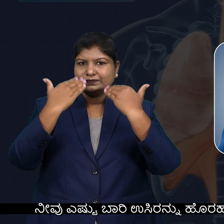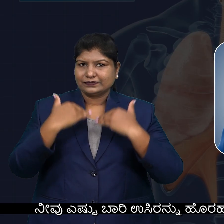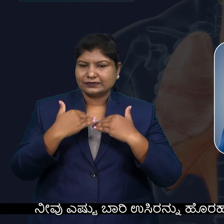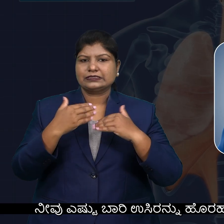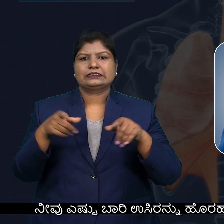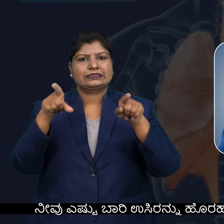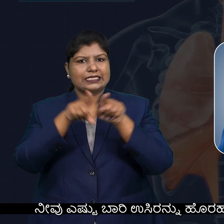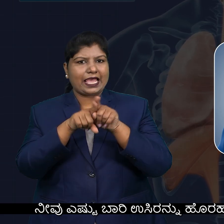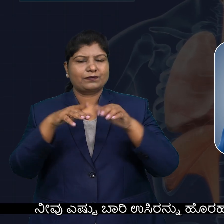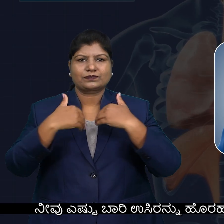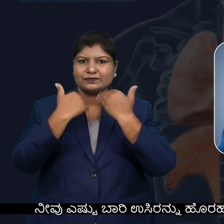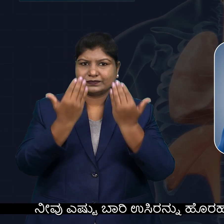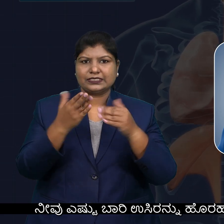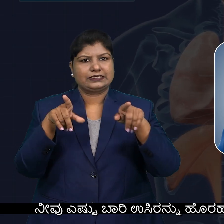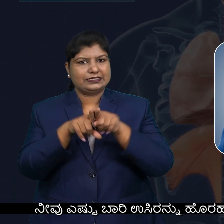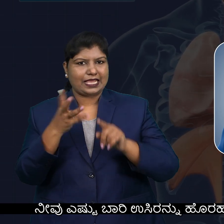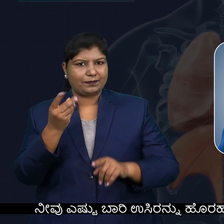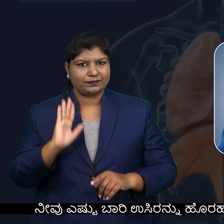ಬಾರಿ ಉಸಿರಾಡಿದ್ದೀರಾ.